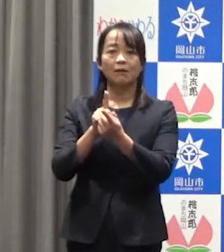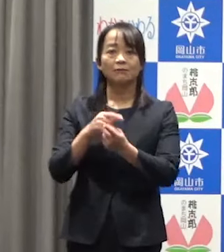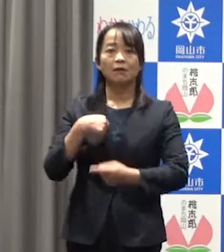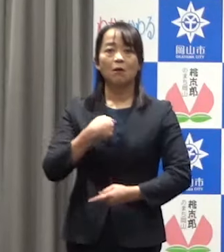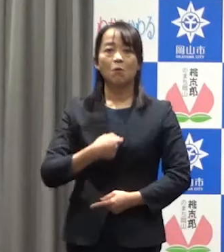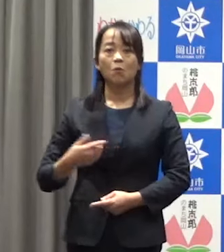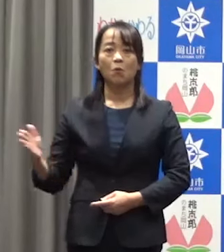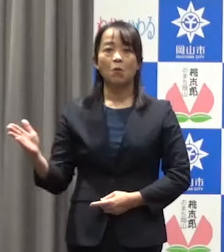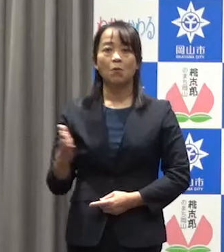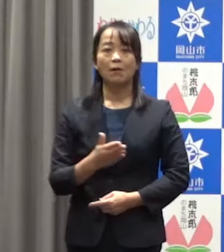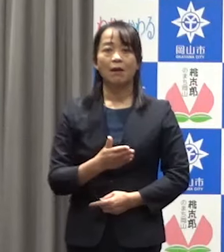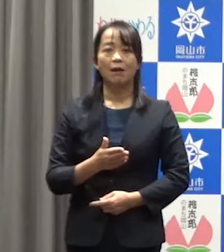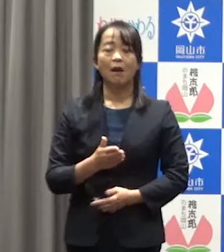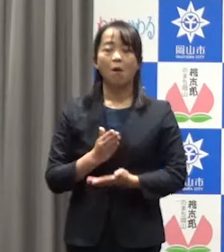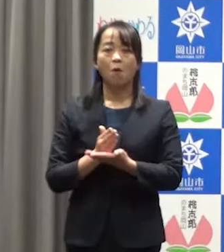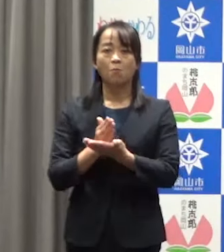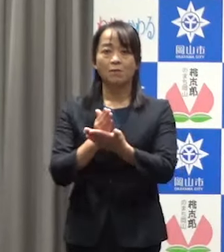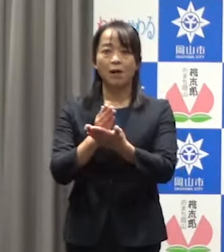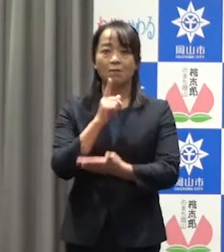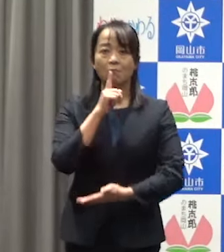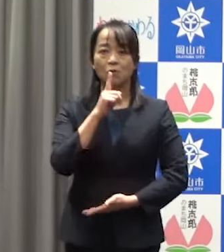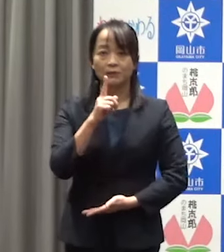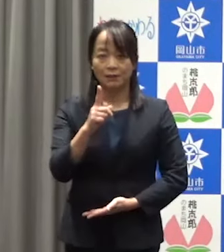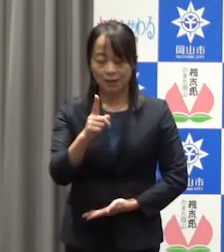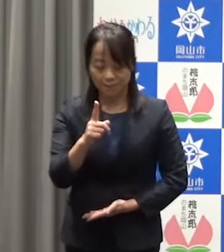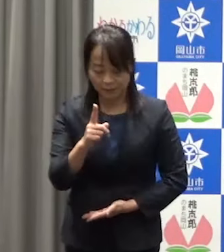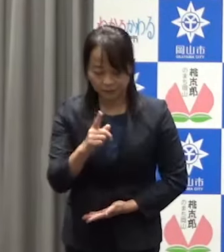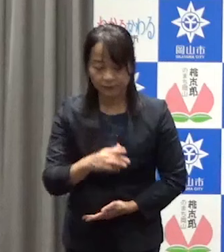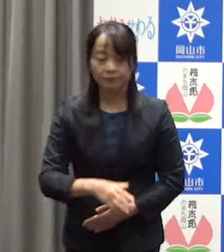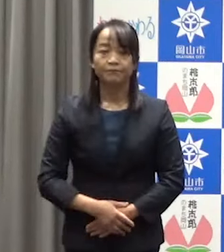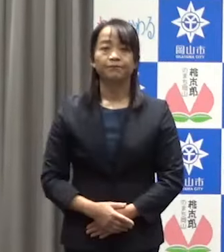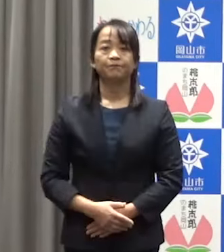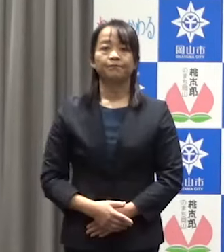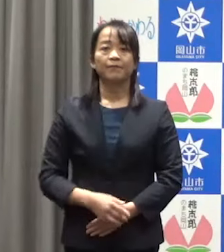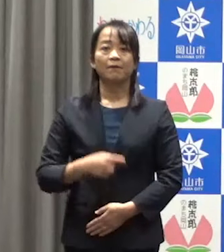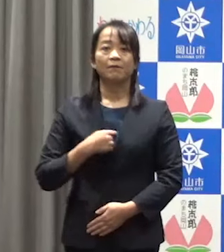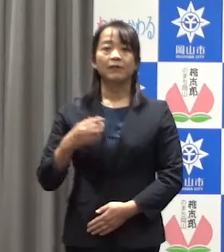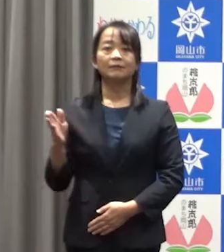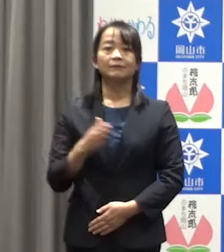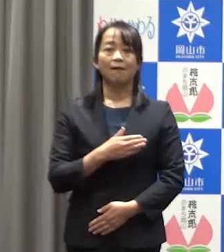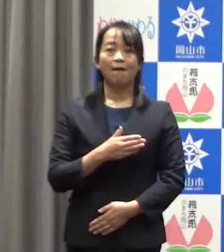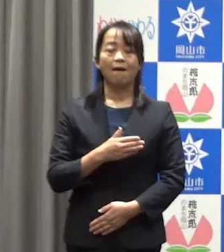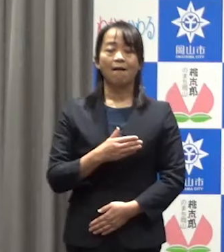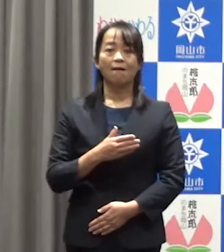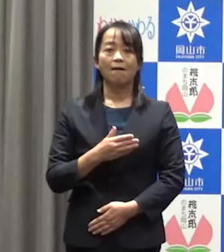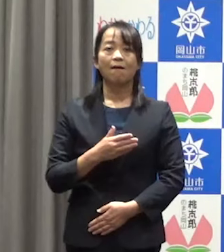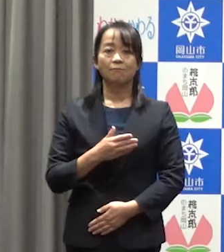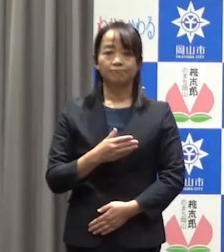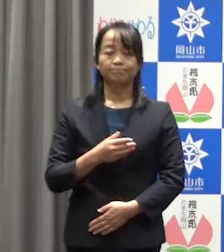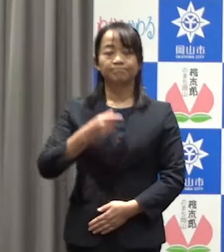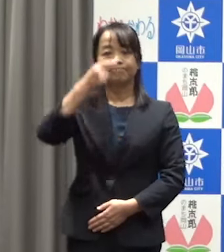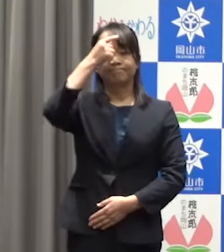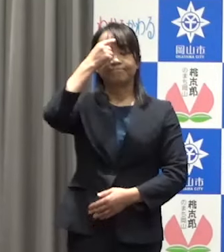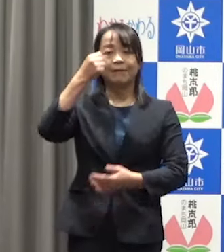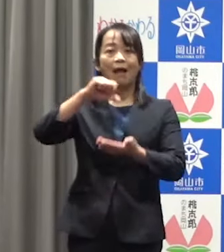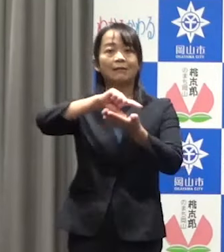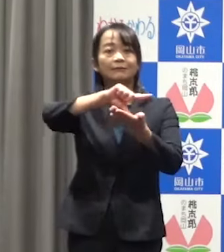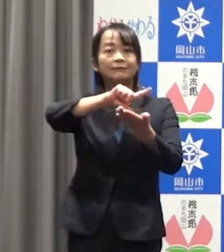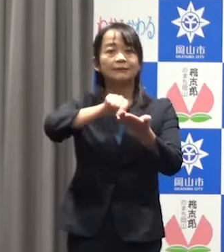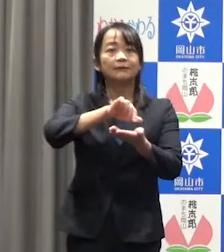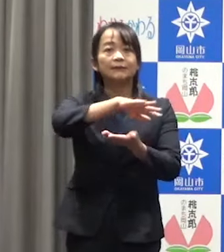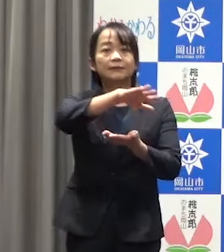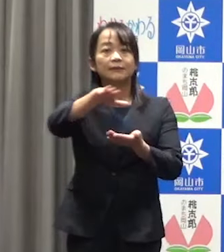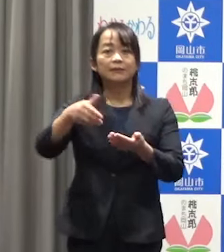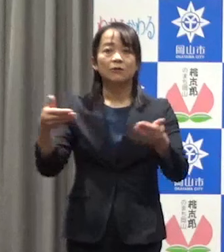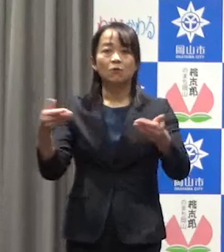いを申し上げます。私からはまずこの被災地へ職員派遣等を行いました。これ